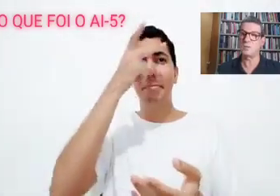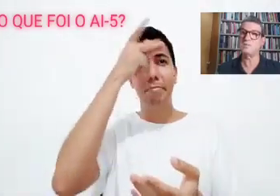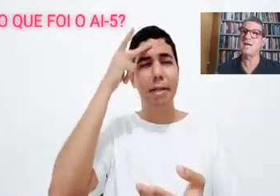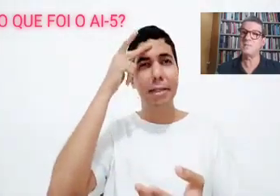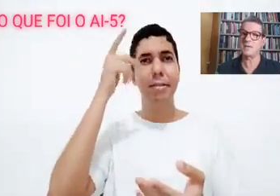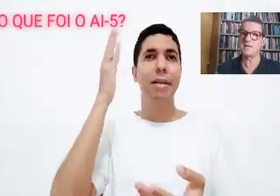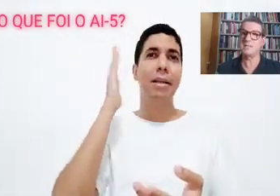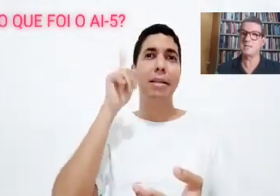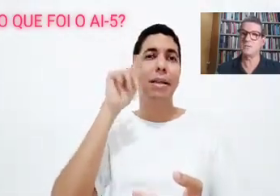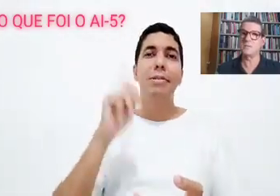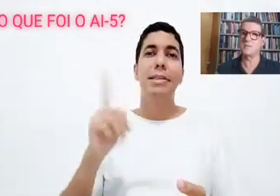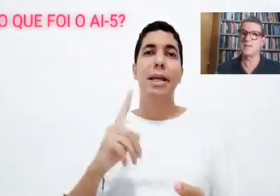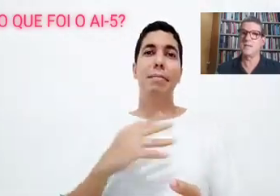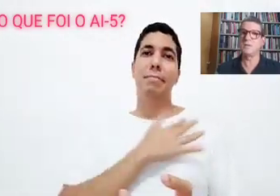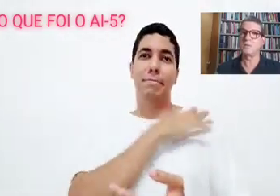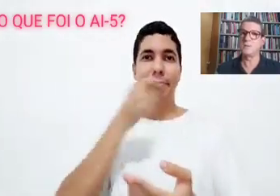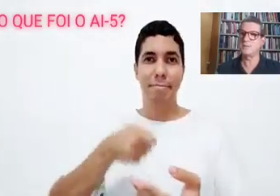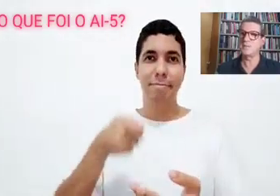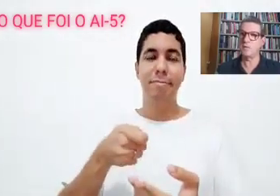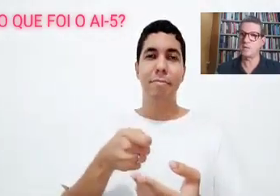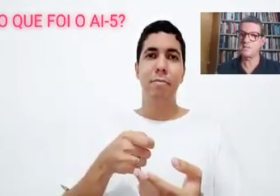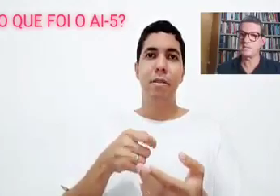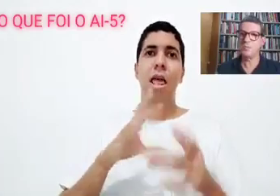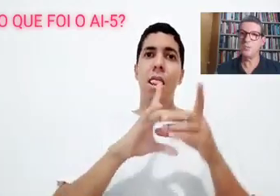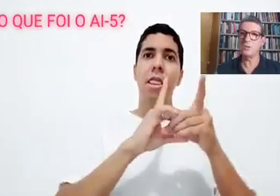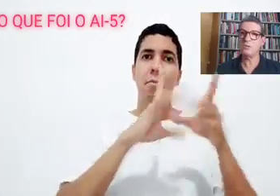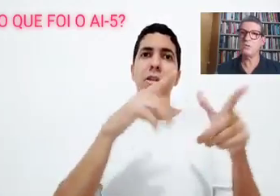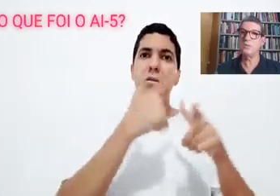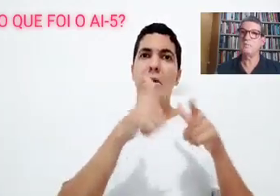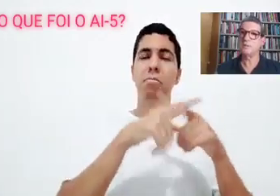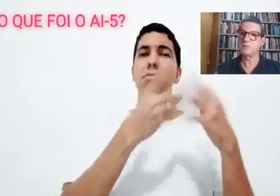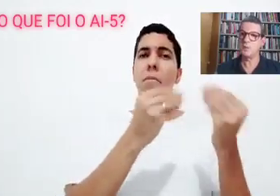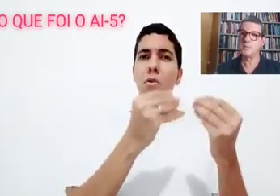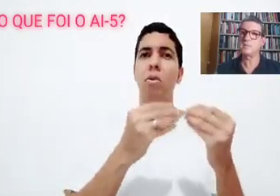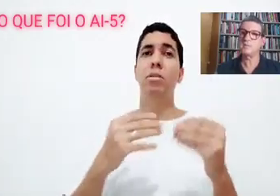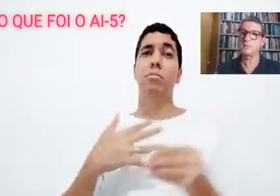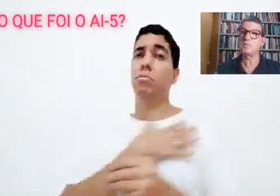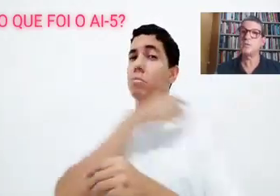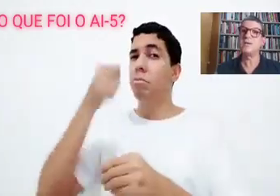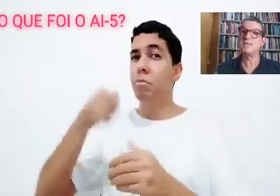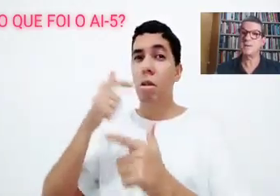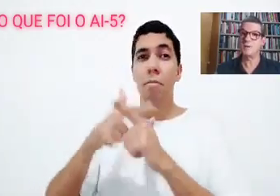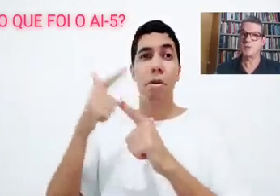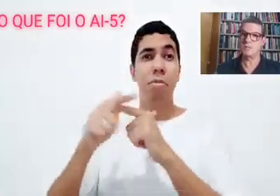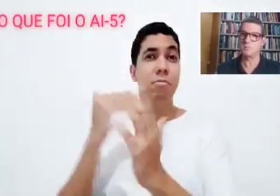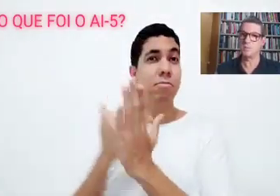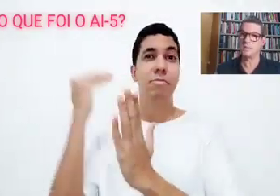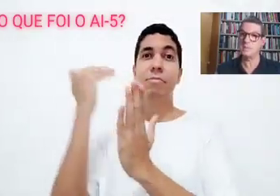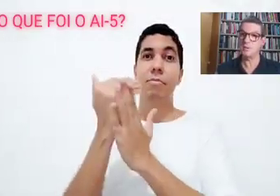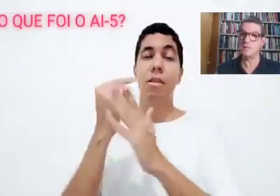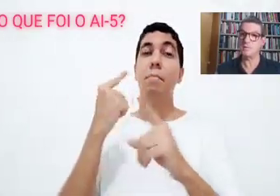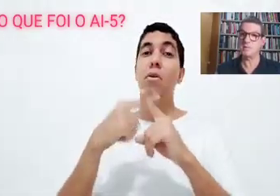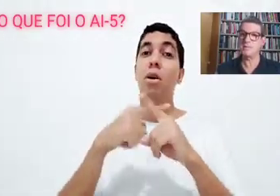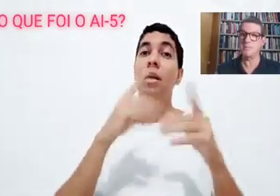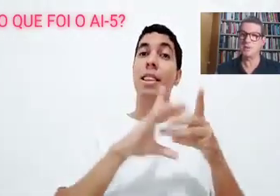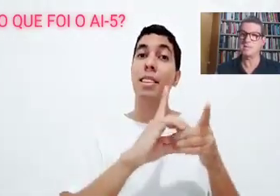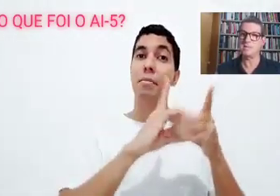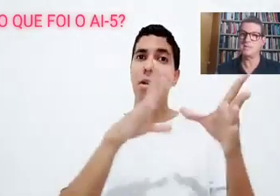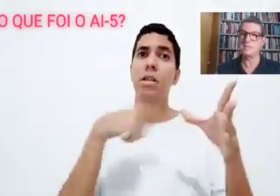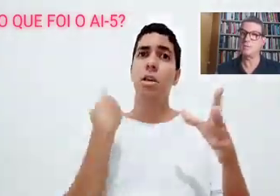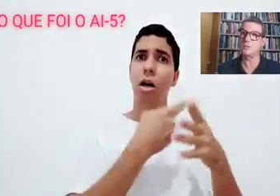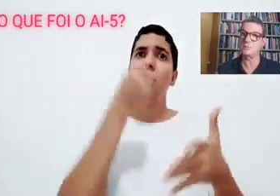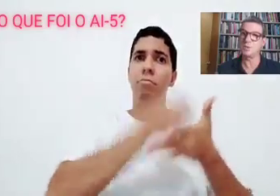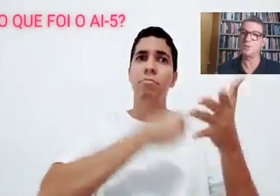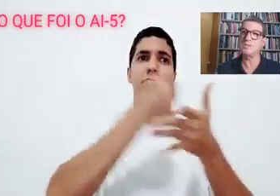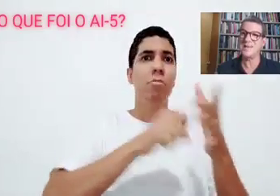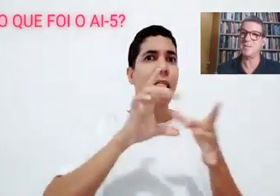a tortura, não saibam o que é a ditadura. Os problemas da democracia são muitos, mas os problemas da ditadura são ainda maiores, porque na